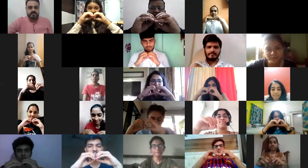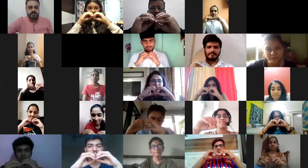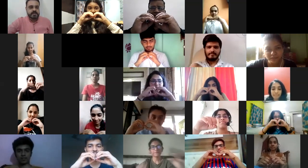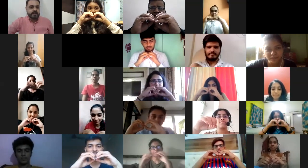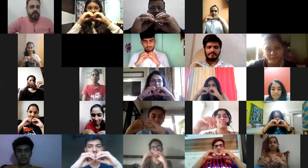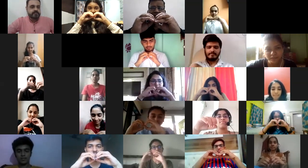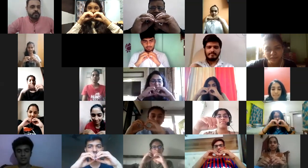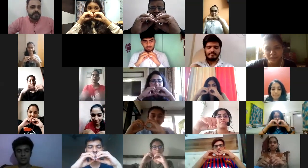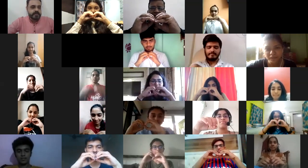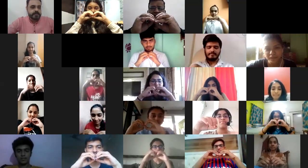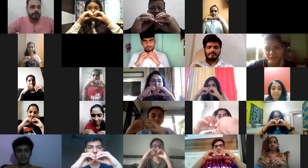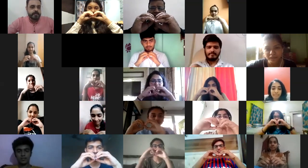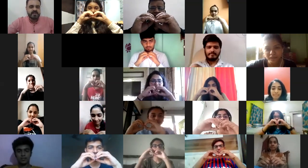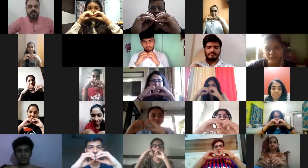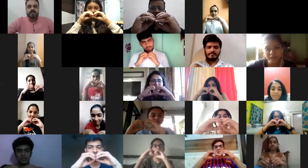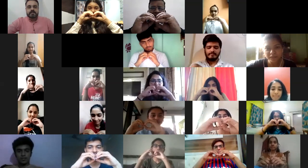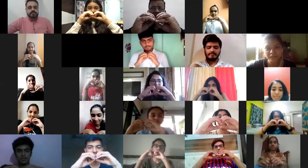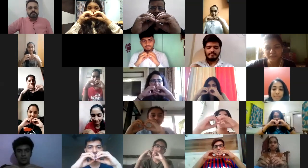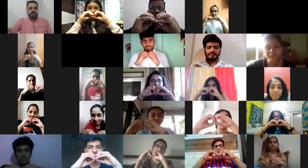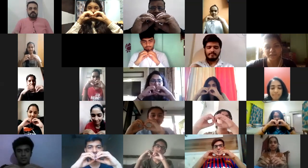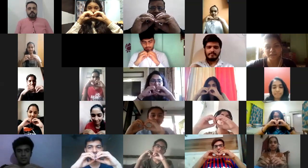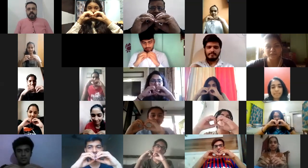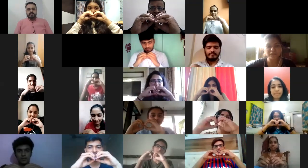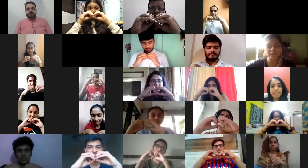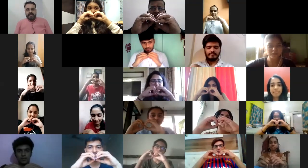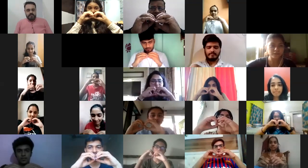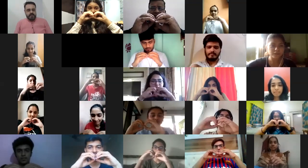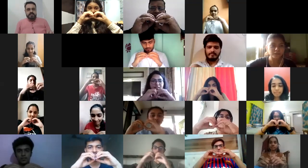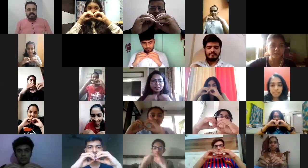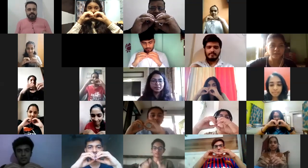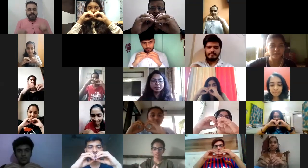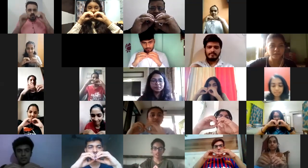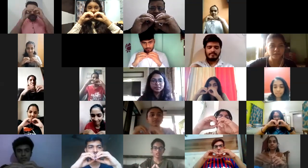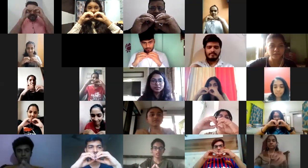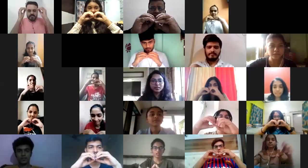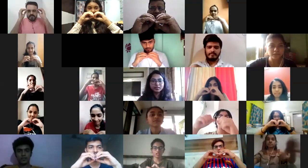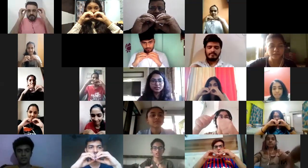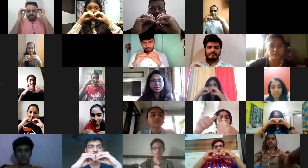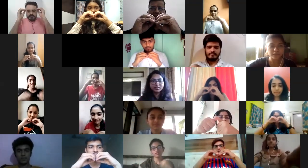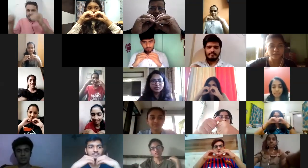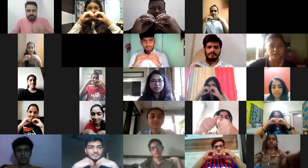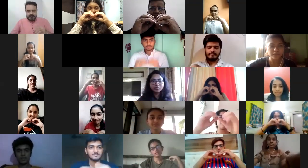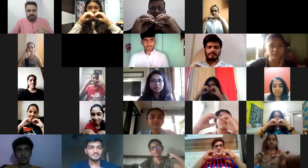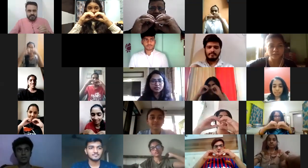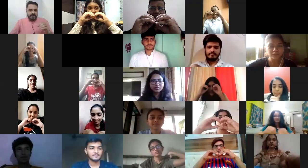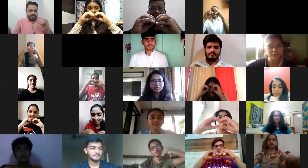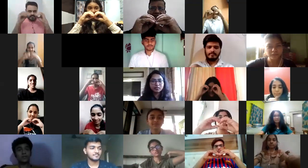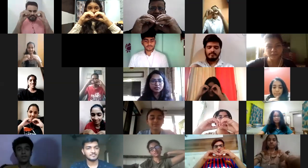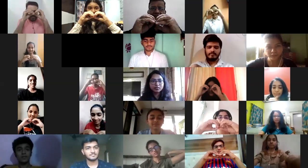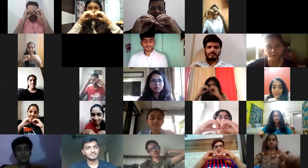Can you all do it? B. See, you all have this. You have seen this binoculars, ना? हम जब करते थे इस